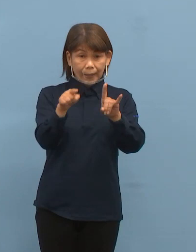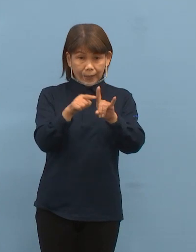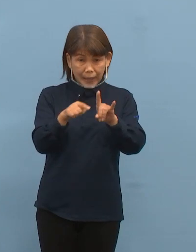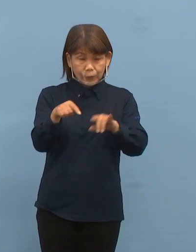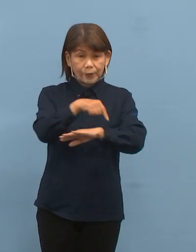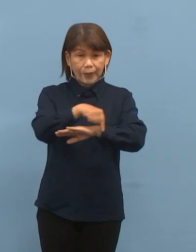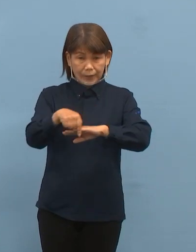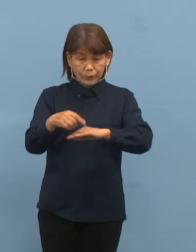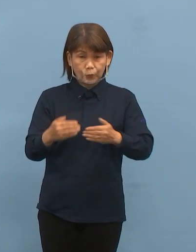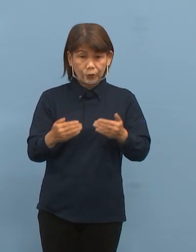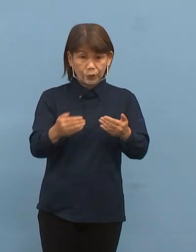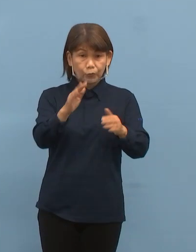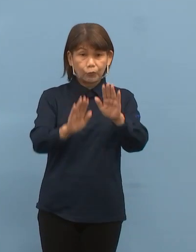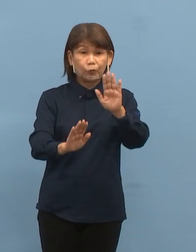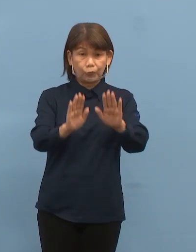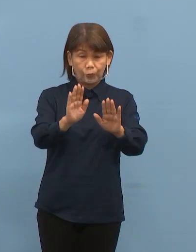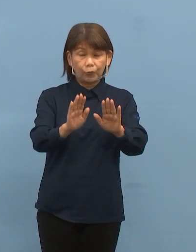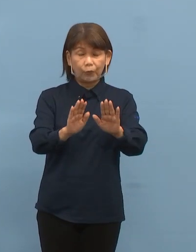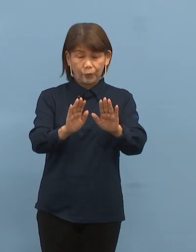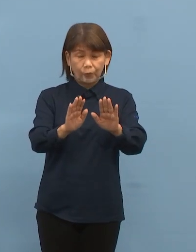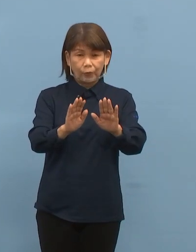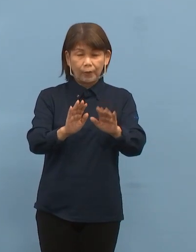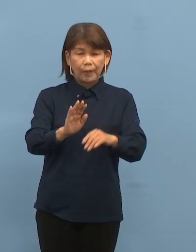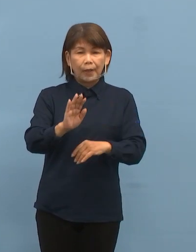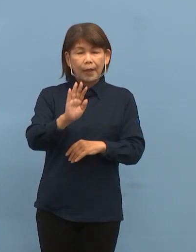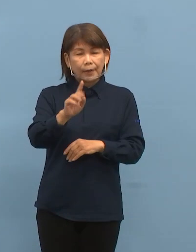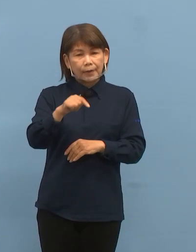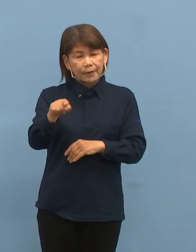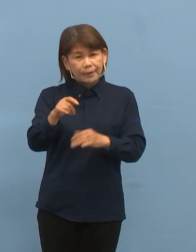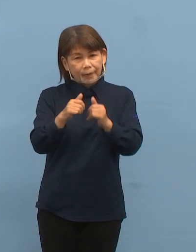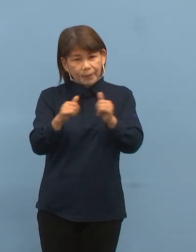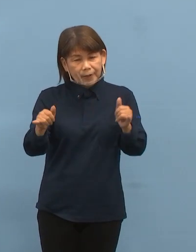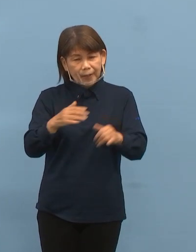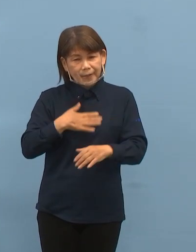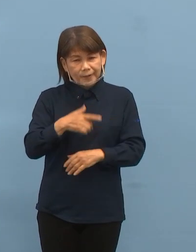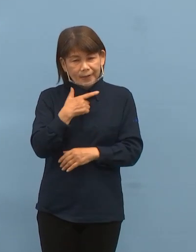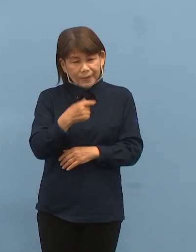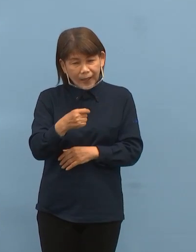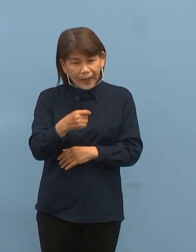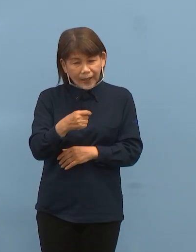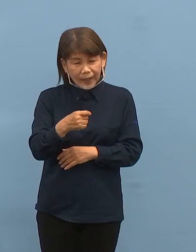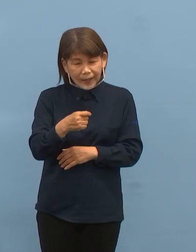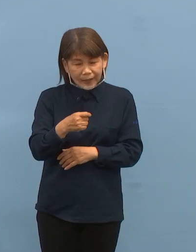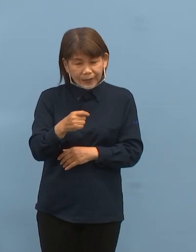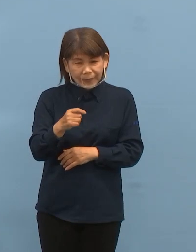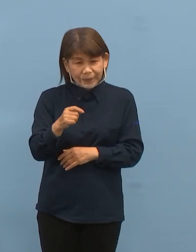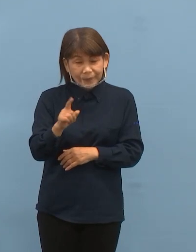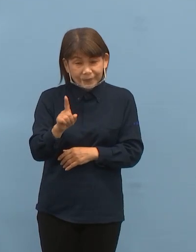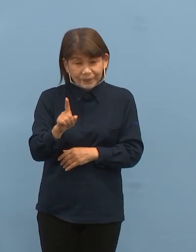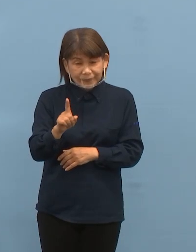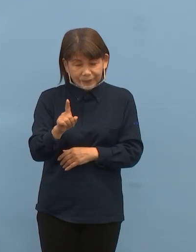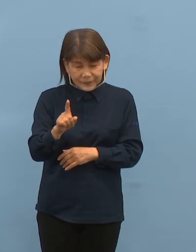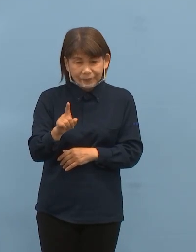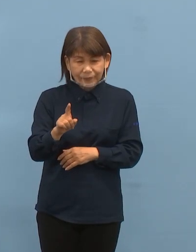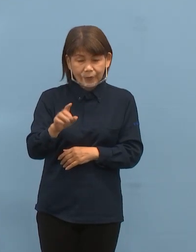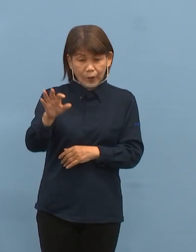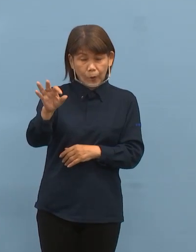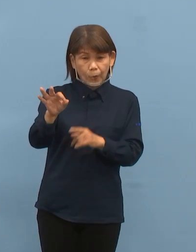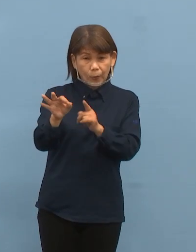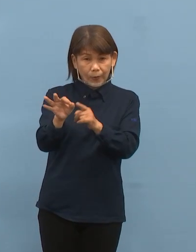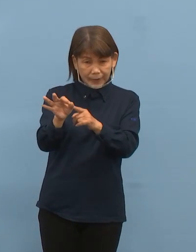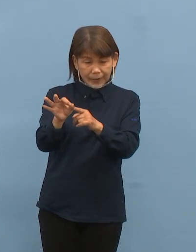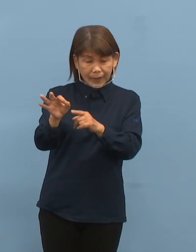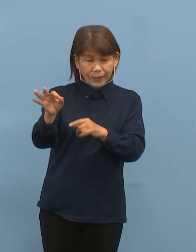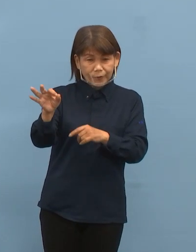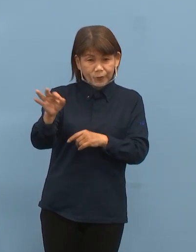進捗状況で、はい、まあ、一番県民が知りたいと思っているのが、まあ、資金調達の件で、